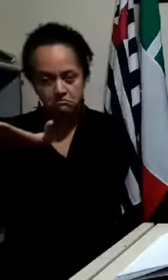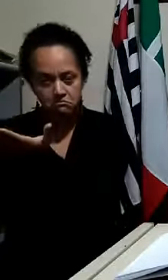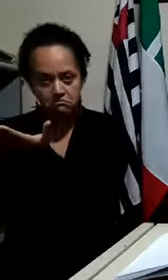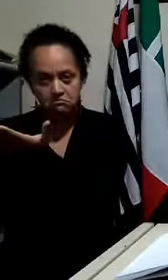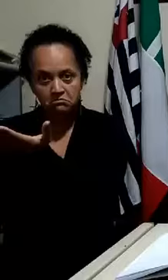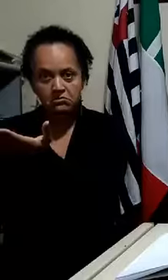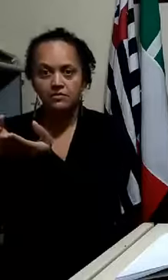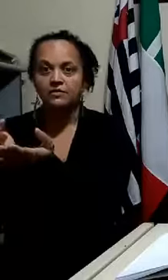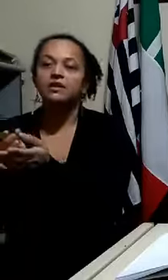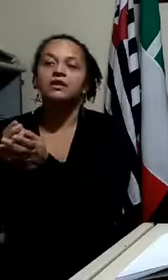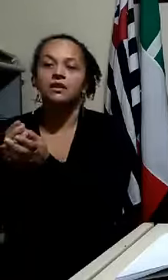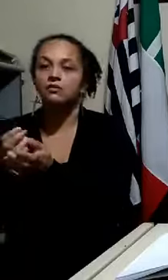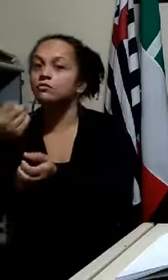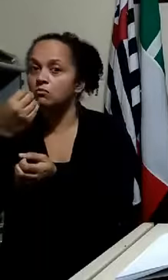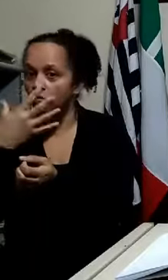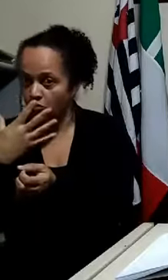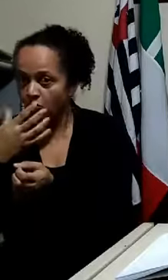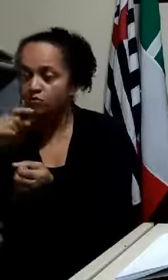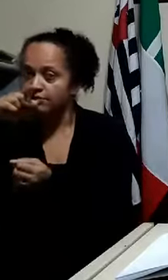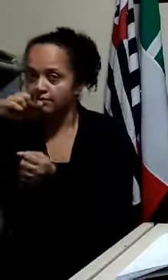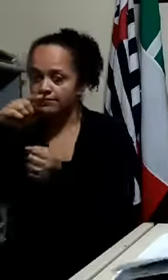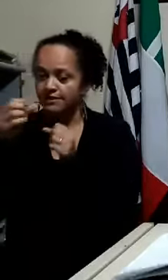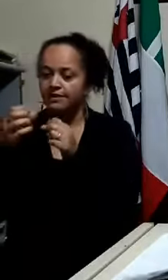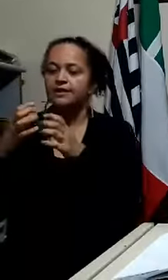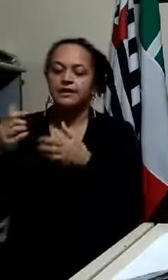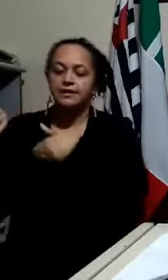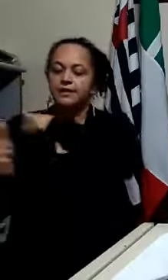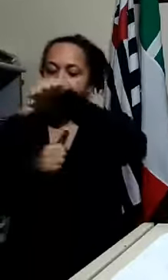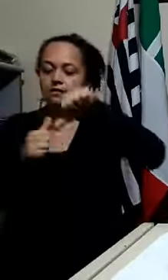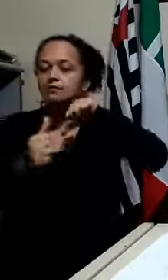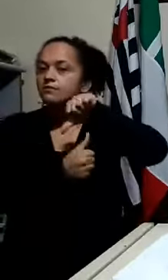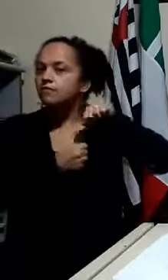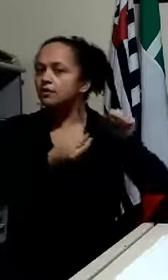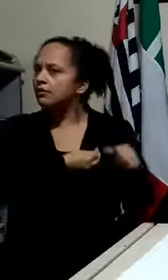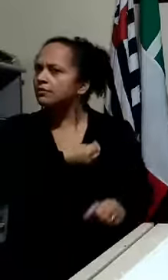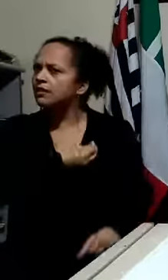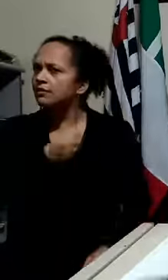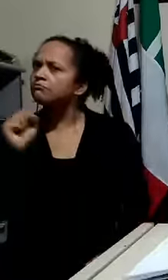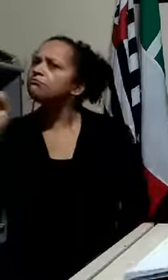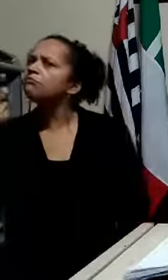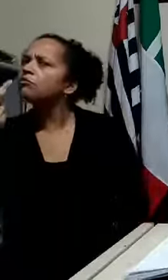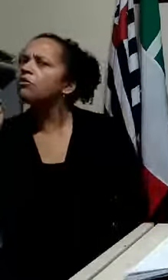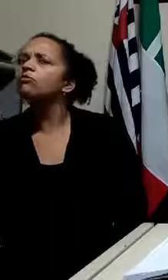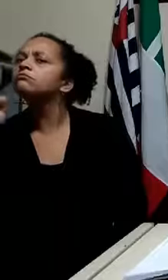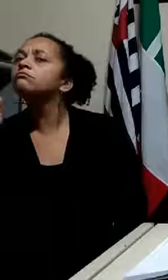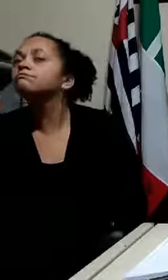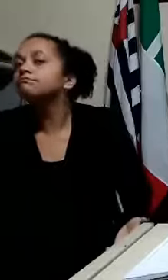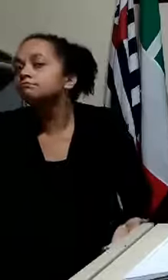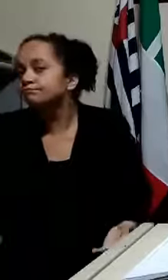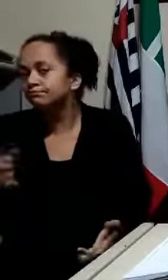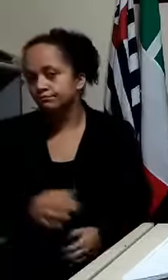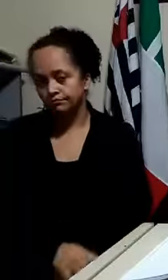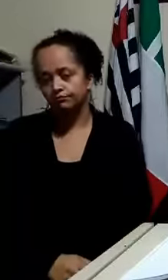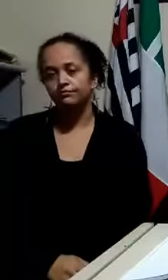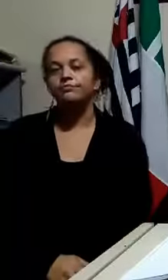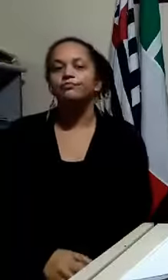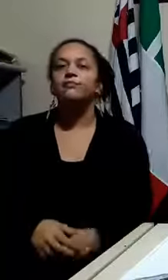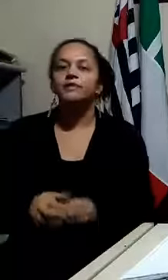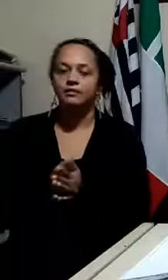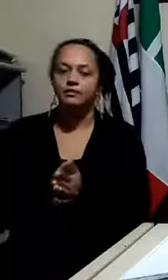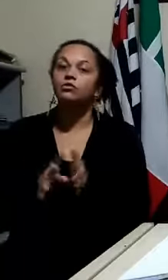vai frutificar e produzir mudança ou não. É isso que essa parábola ensina. E Jesus também